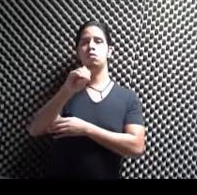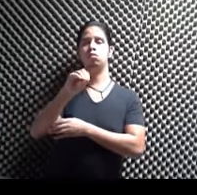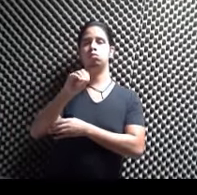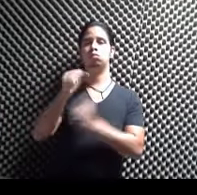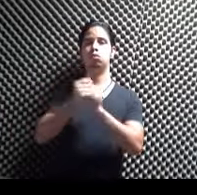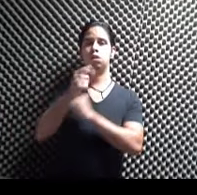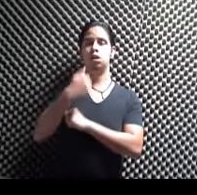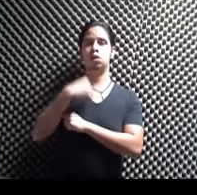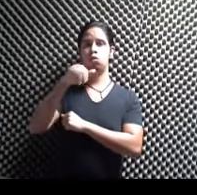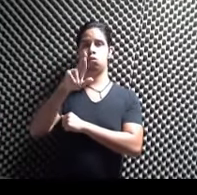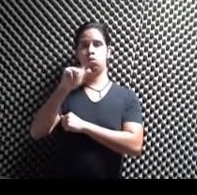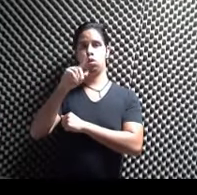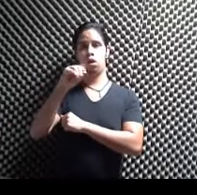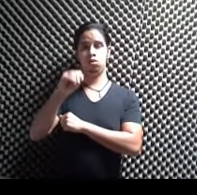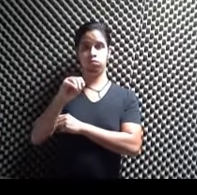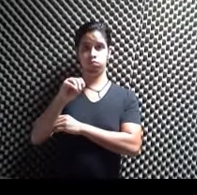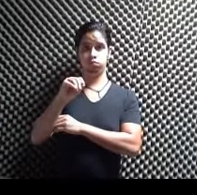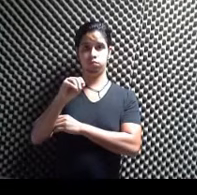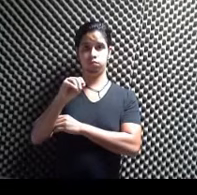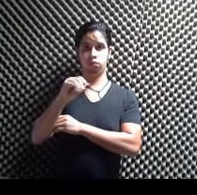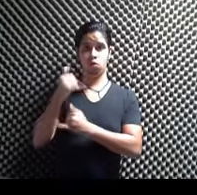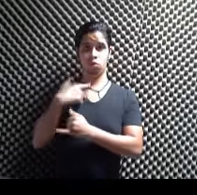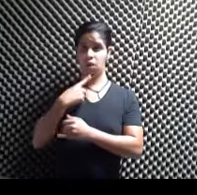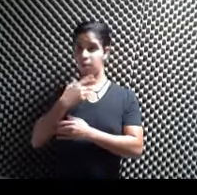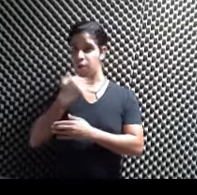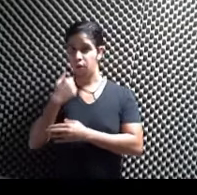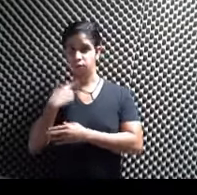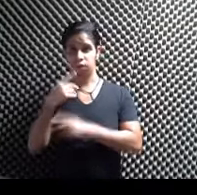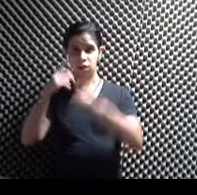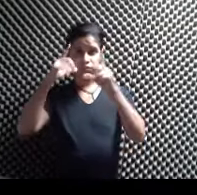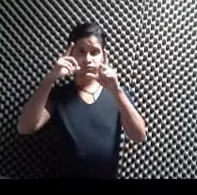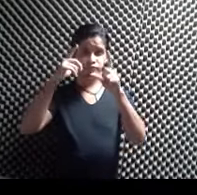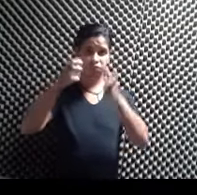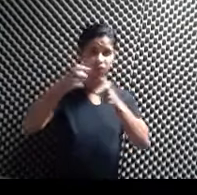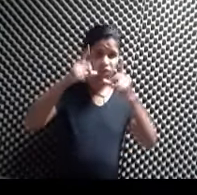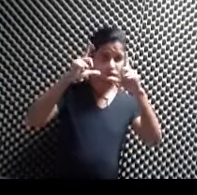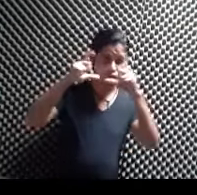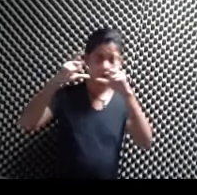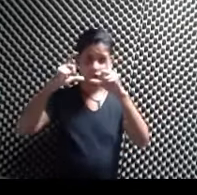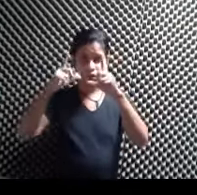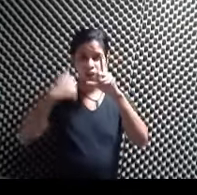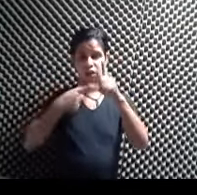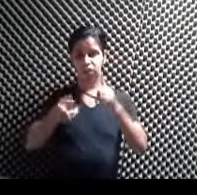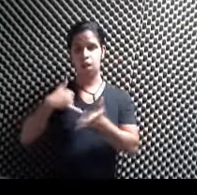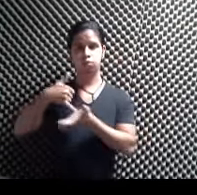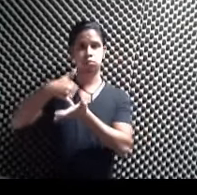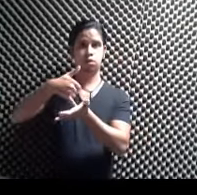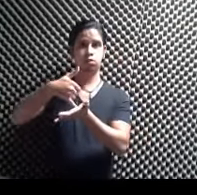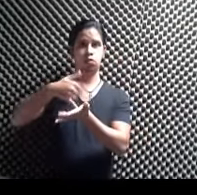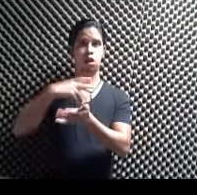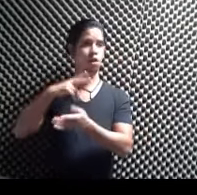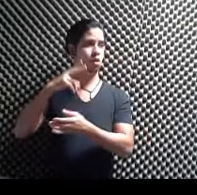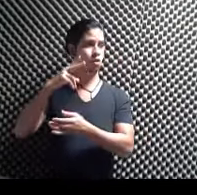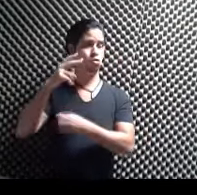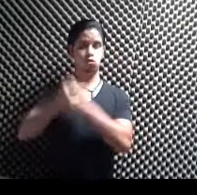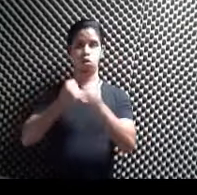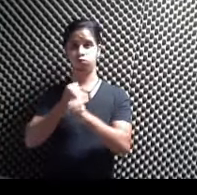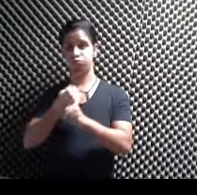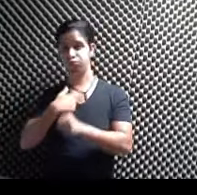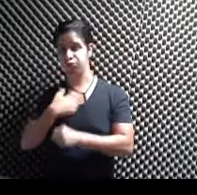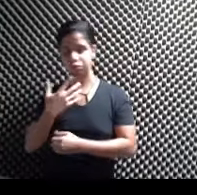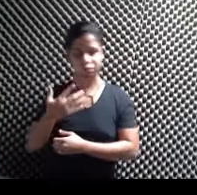se otorgó el premio por primera vez al mejor director de fotografía. Yes. Que era un premio que yo creo que era extra meritorio, por demás, hace mucho